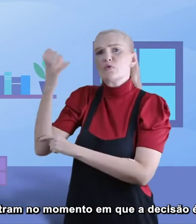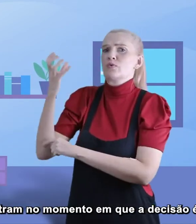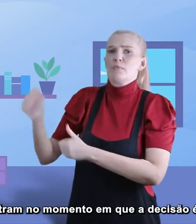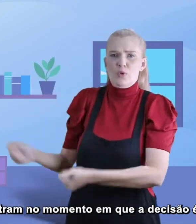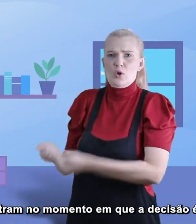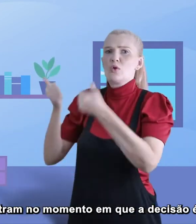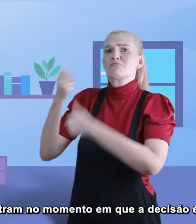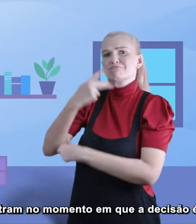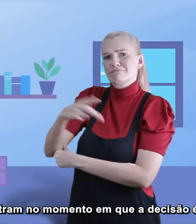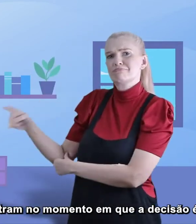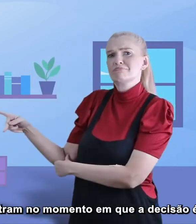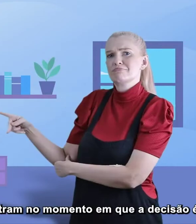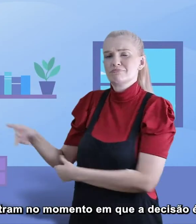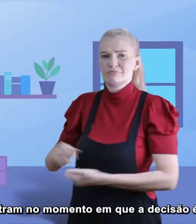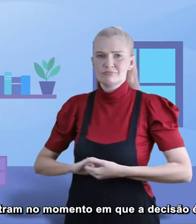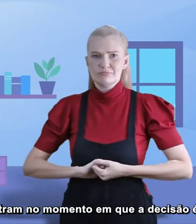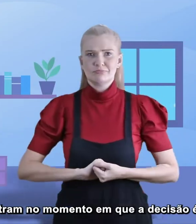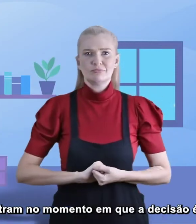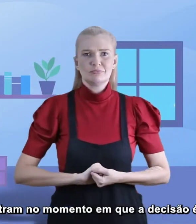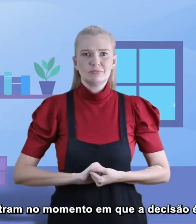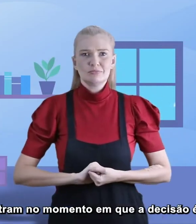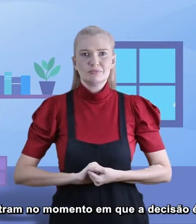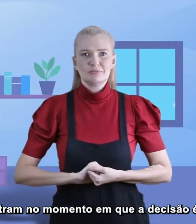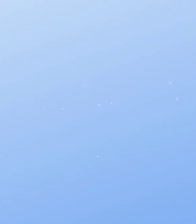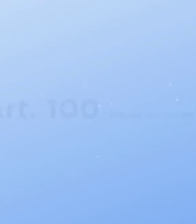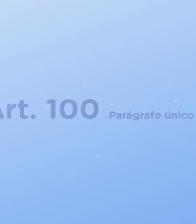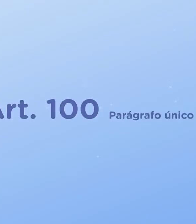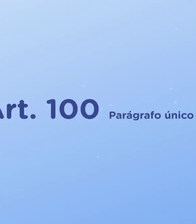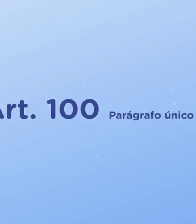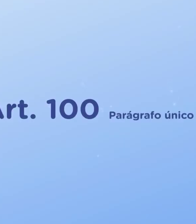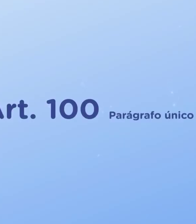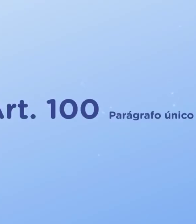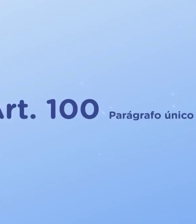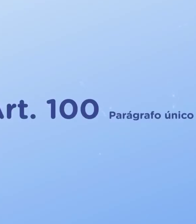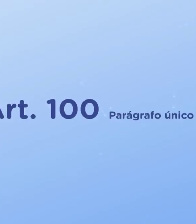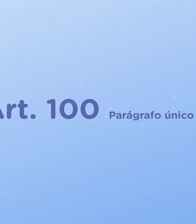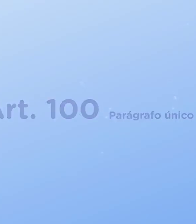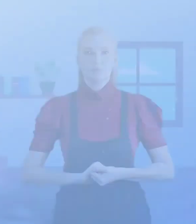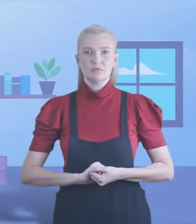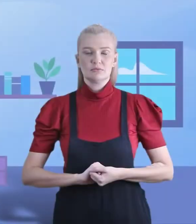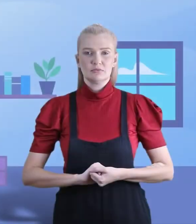no momento em que a decisão é tomada. Artigo 100, parágrafo único, inciso 9º.